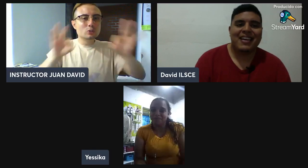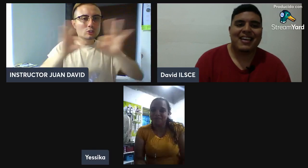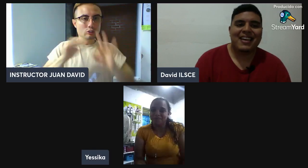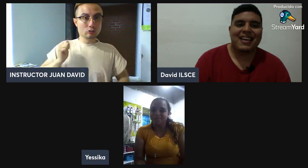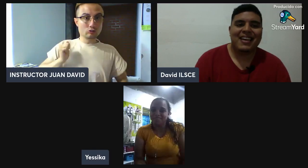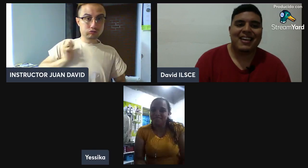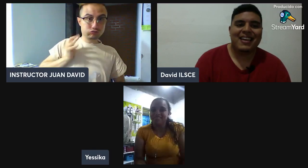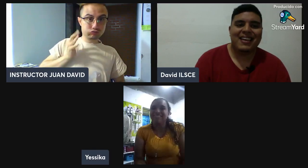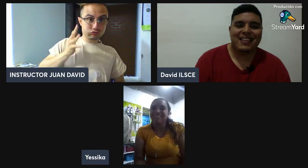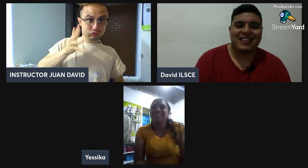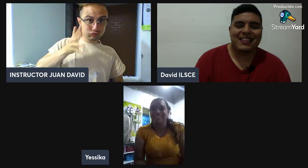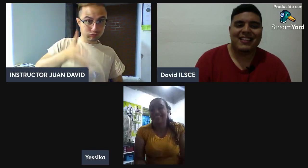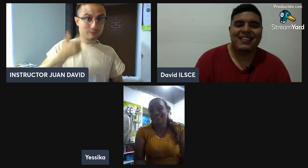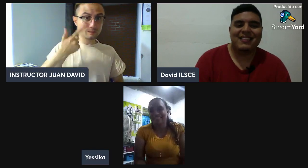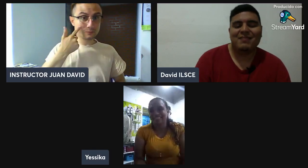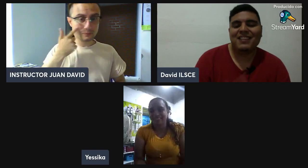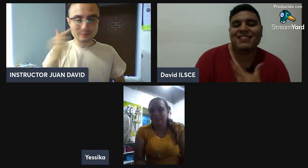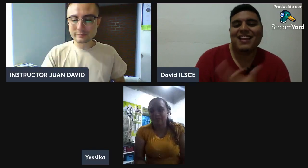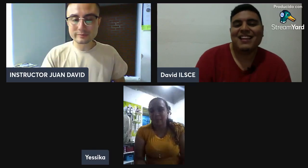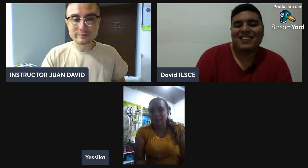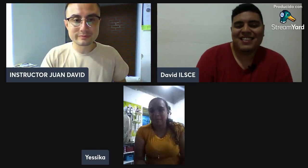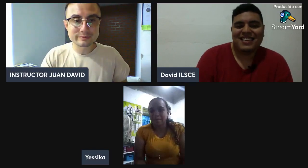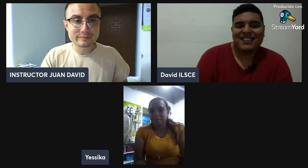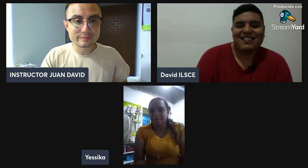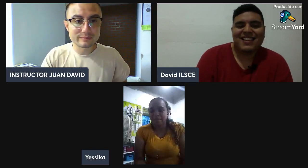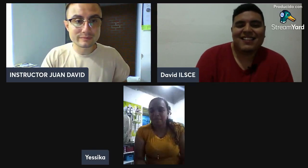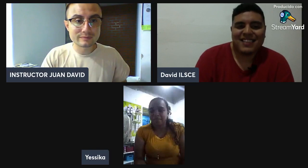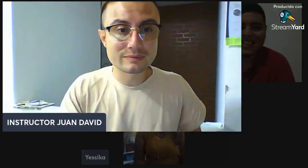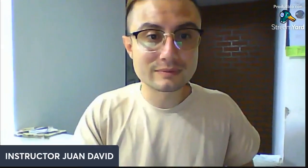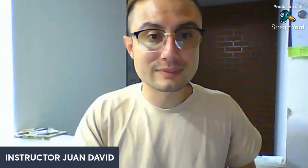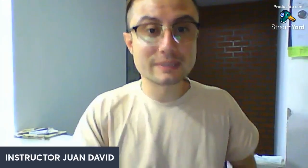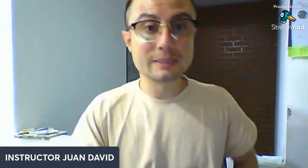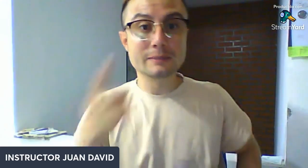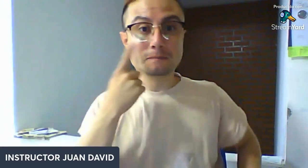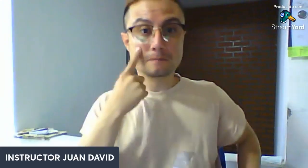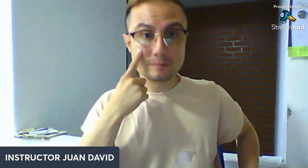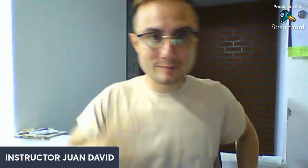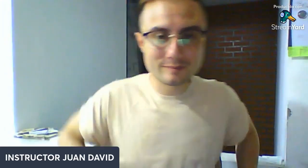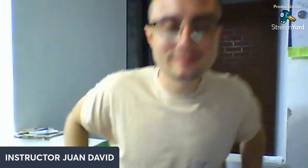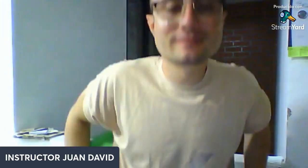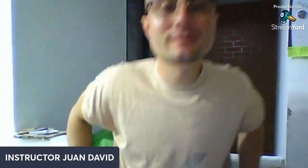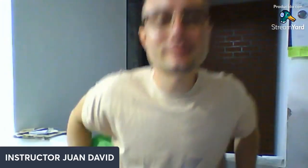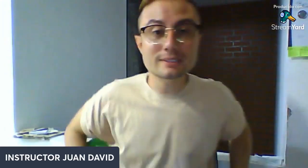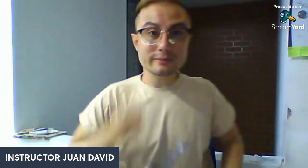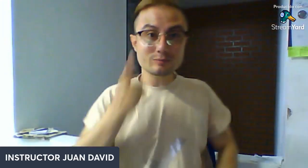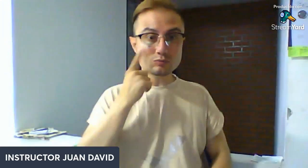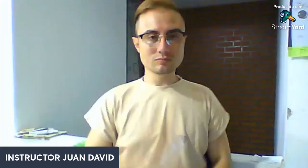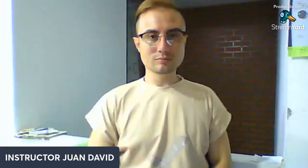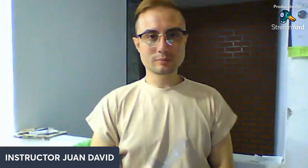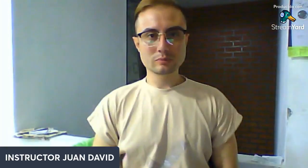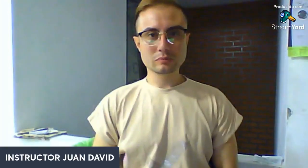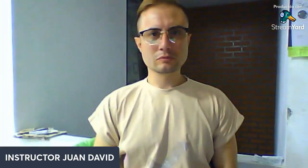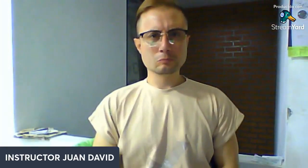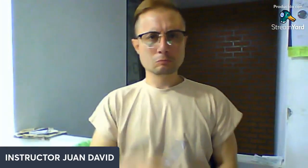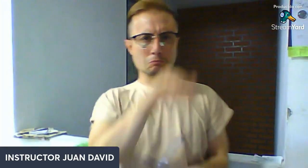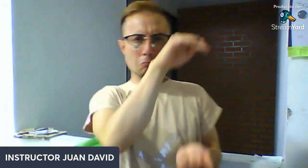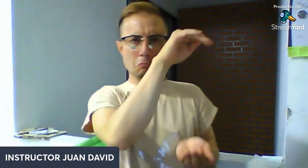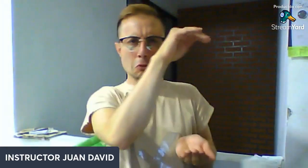que Entonces, diste la seña, hiciste la seña del animal, y lo que importante era como la seña describir el animal sin hacer la seña. Sería algo como